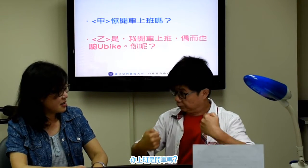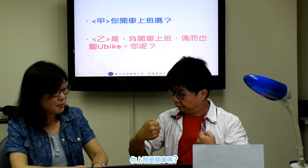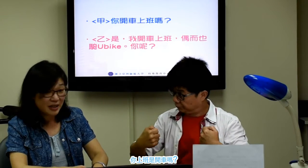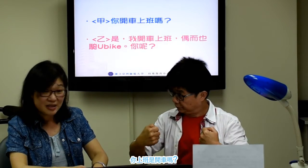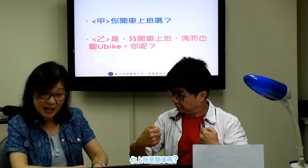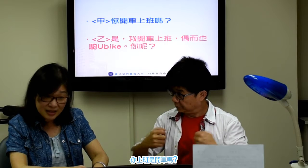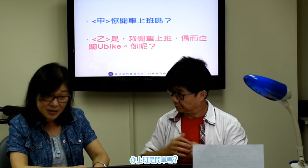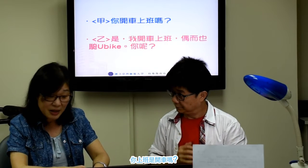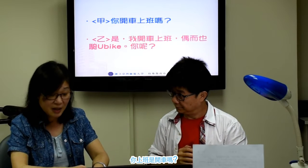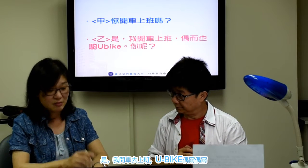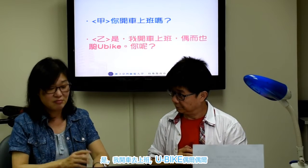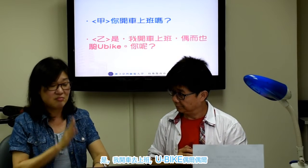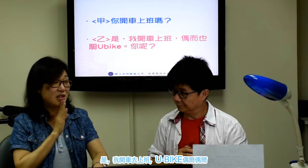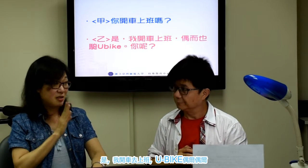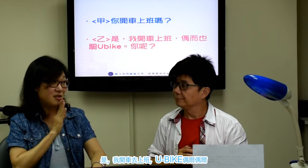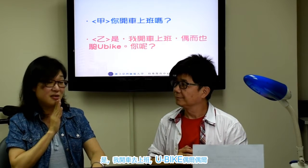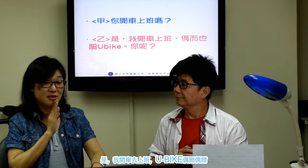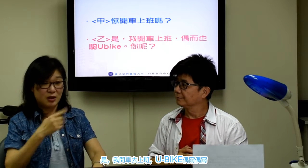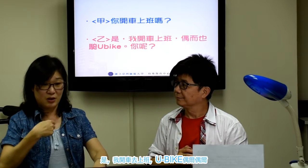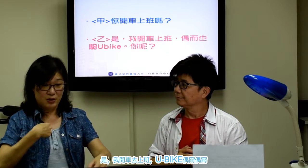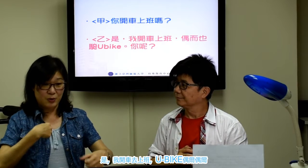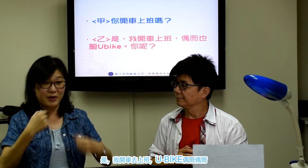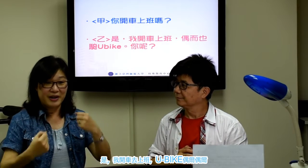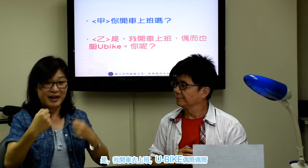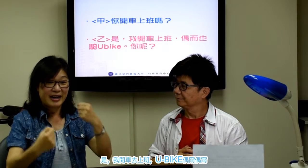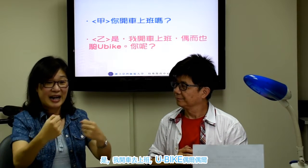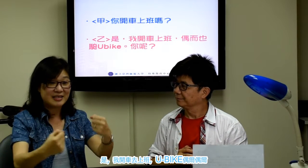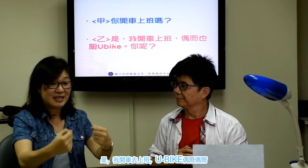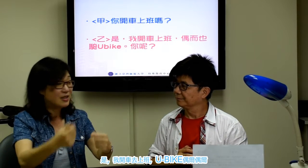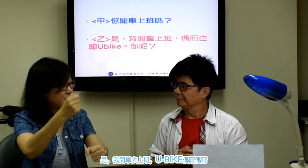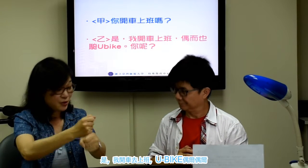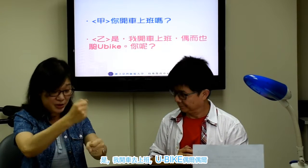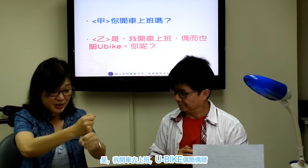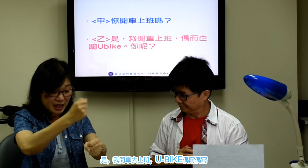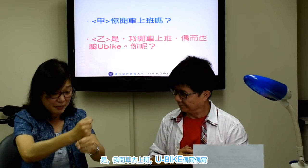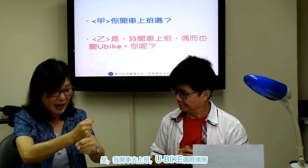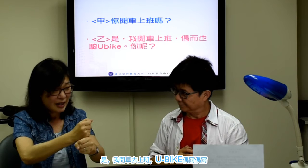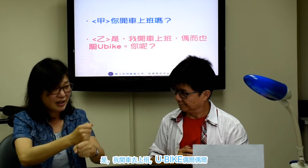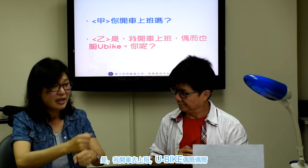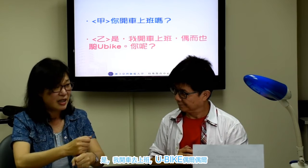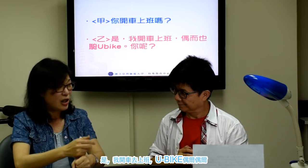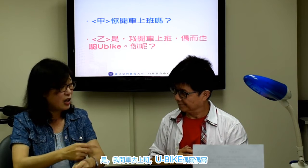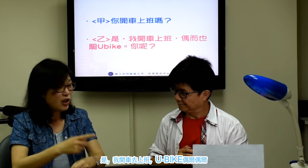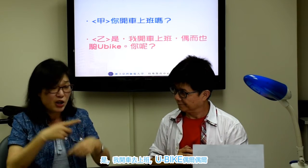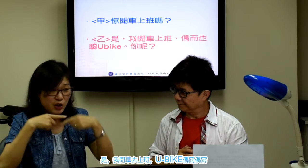上班是开车吗？ 是， 我开车去上班。